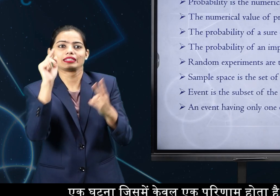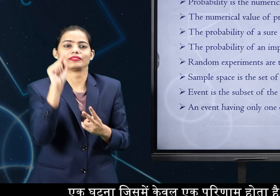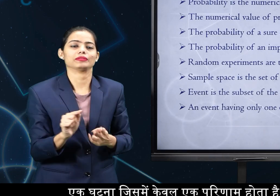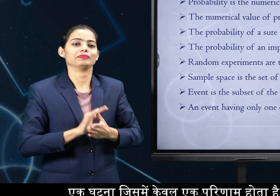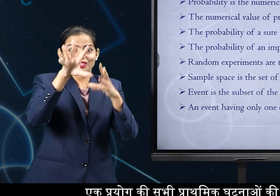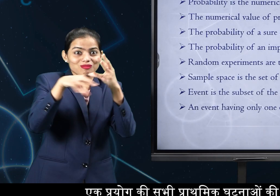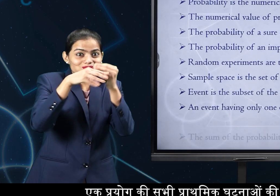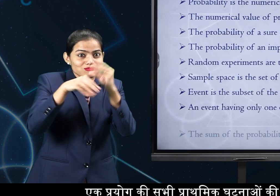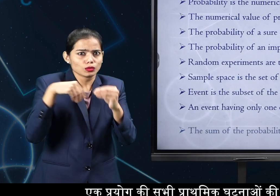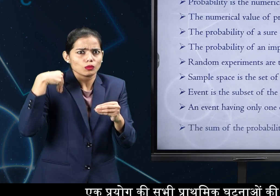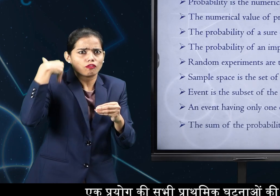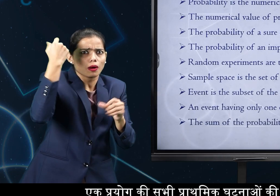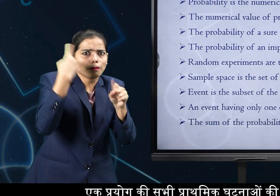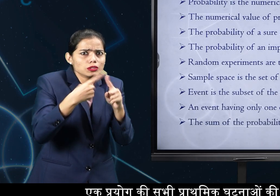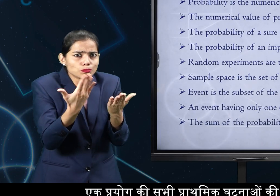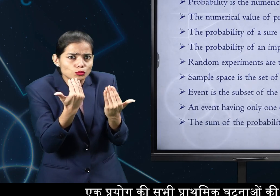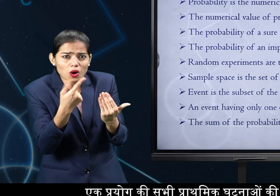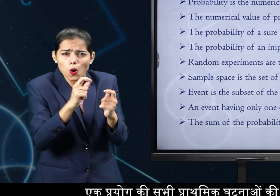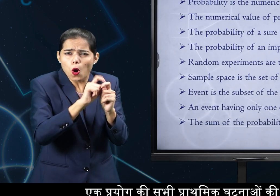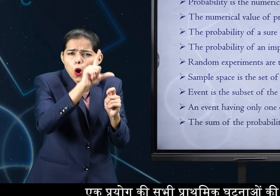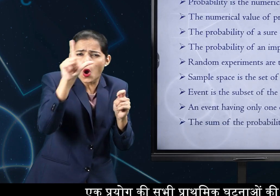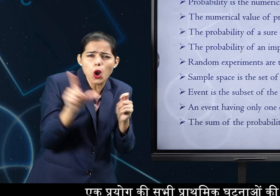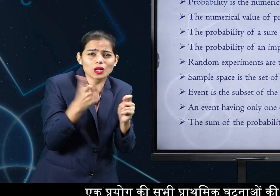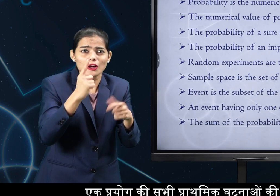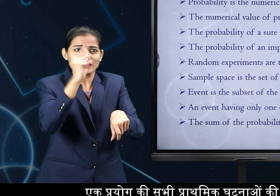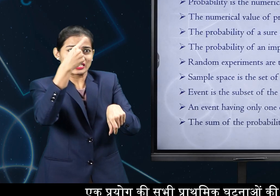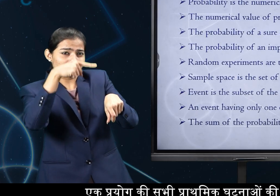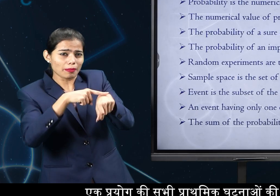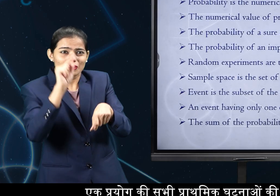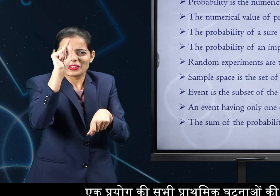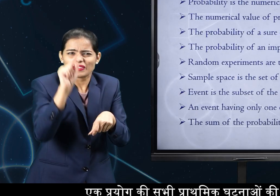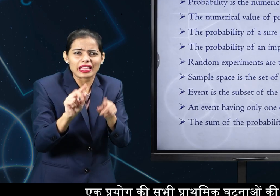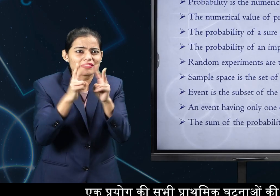एक प्रयोग की सभी प्राथमिक घटनाओं की संभावनाओं का योग 1 होता है।